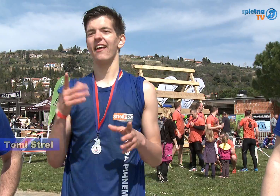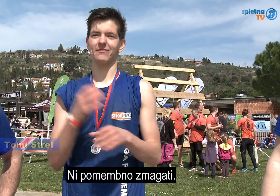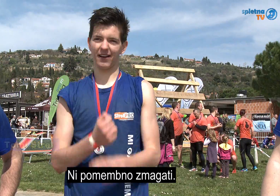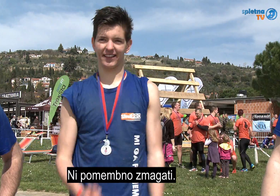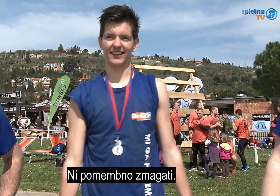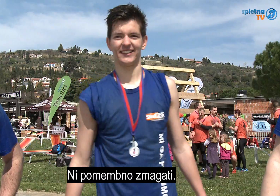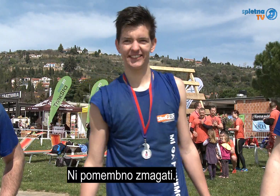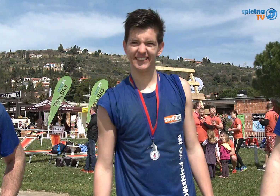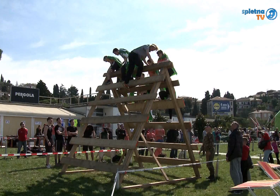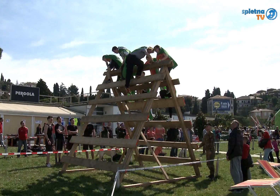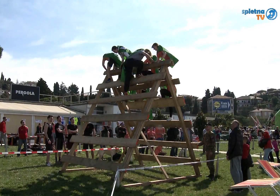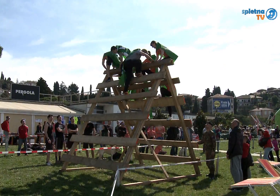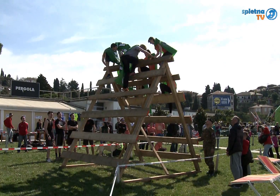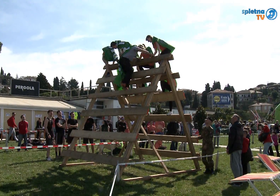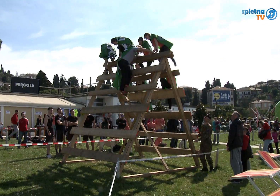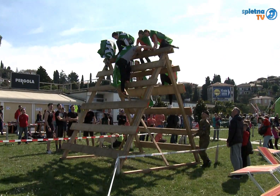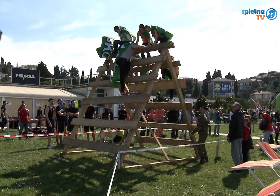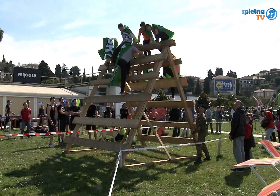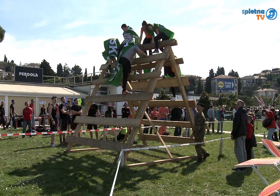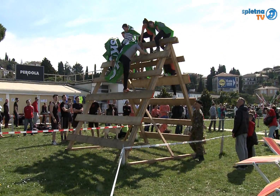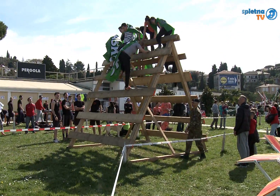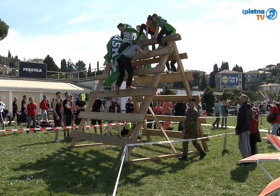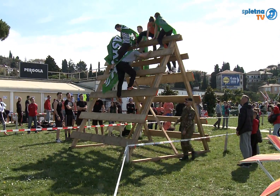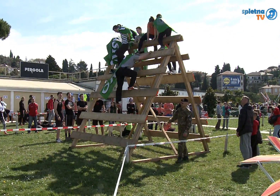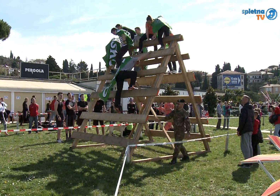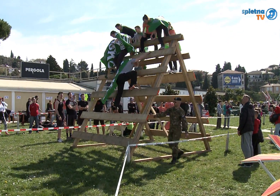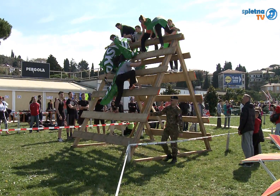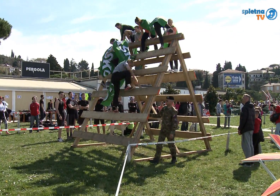To pa še zaključni gol. Ste pripravljeni?